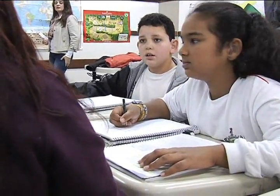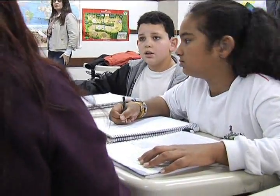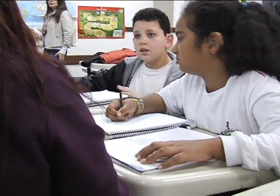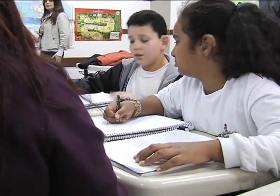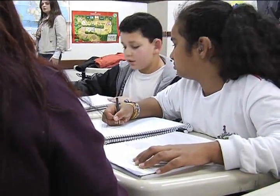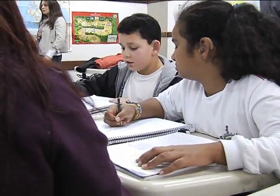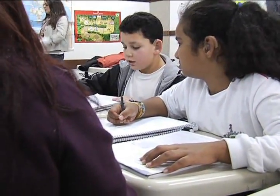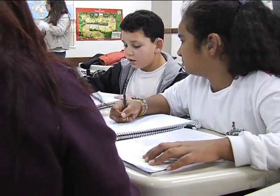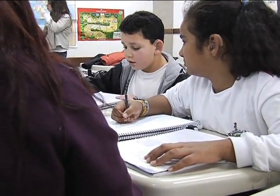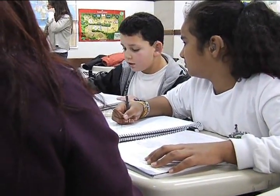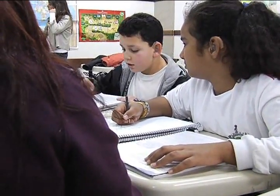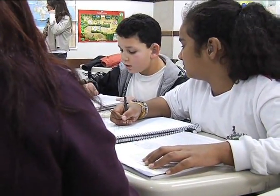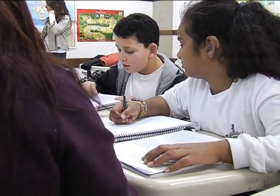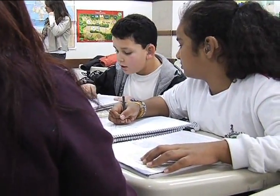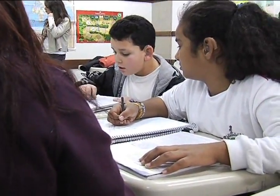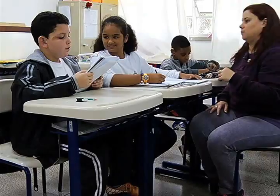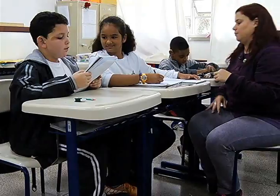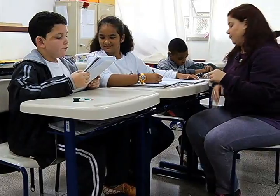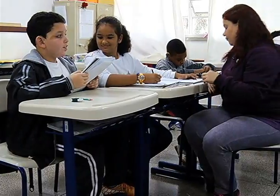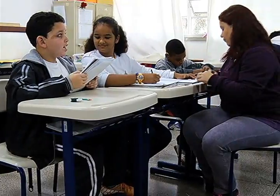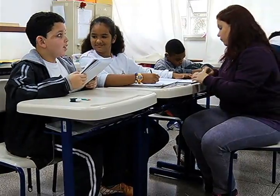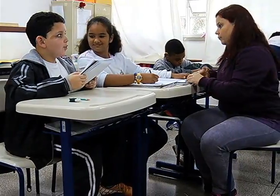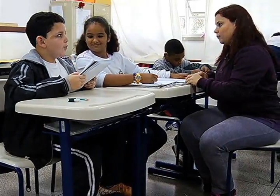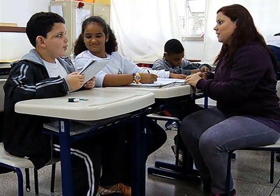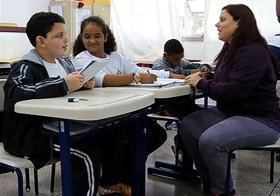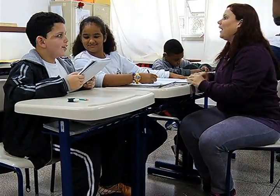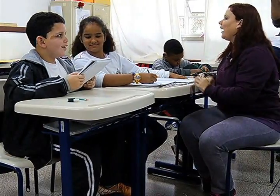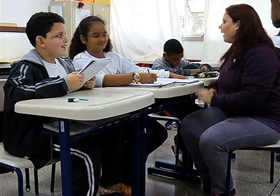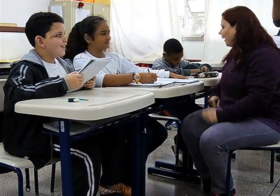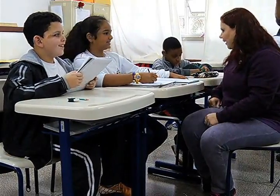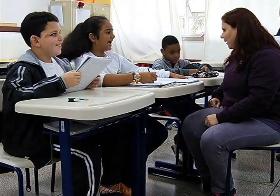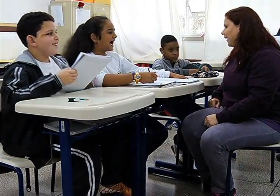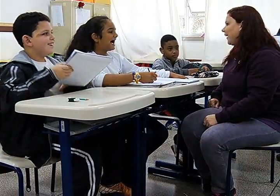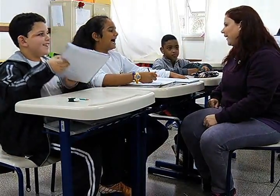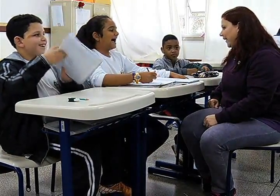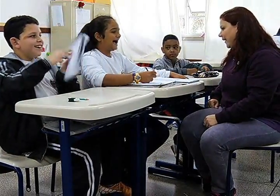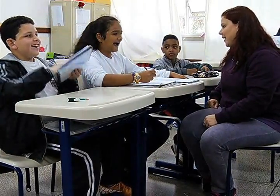texto, procura lá o que tava fazendo lá. Frio. Ah, é, né?